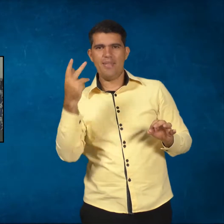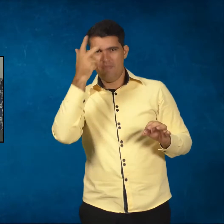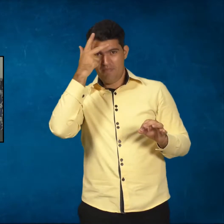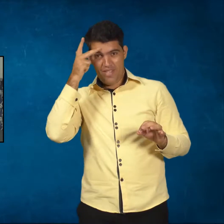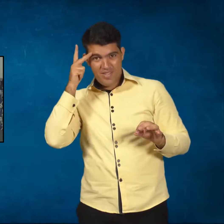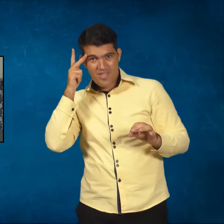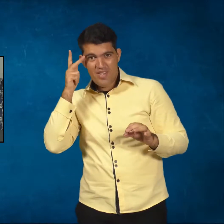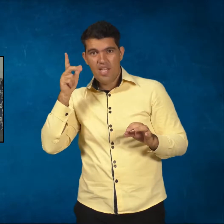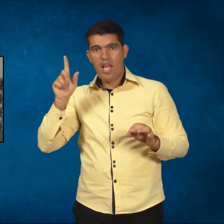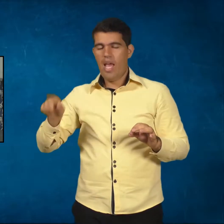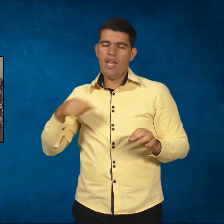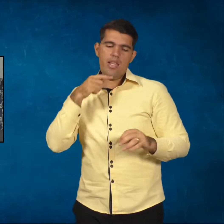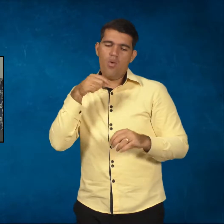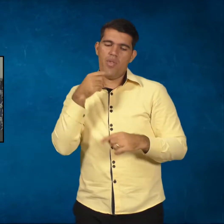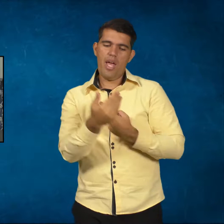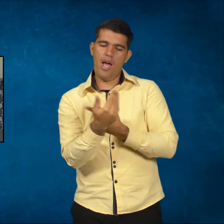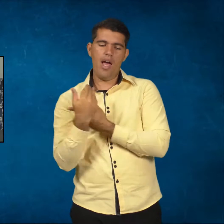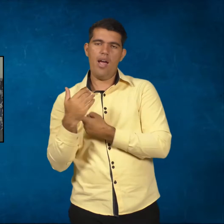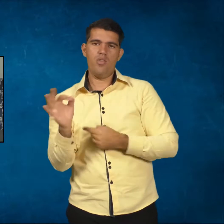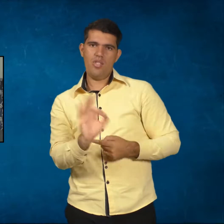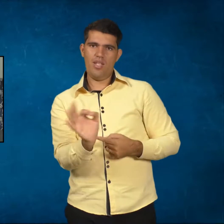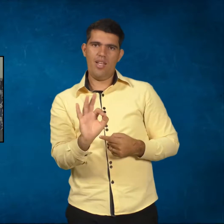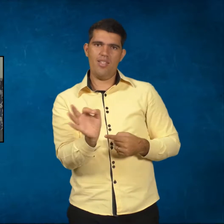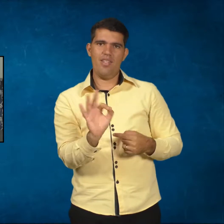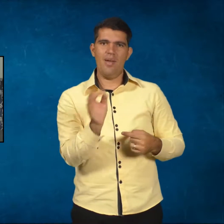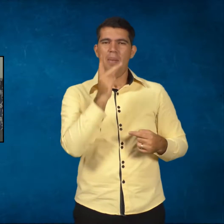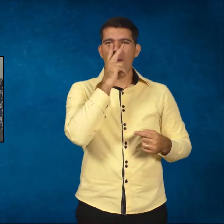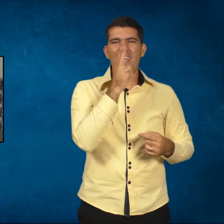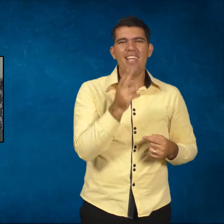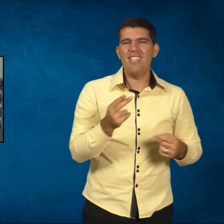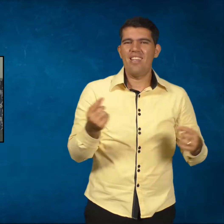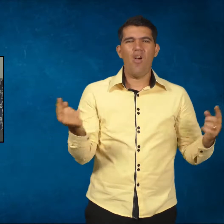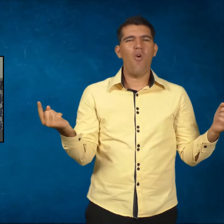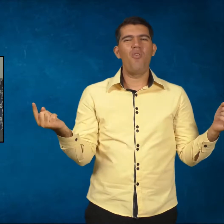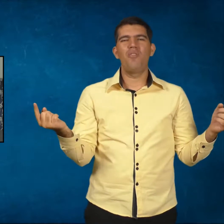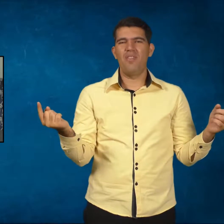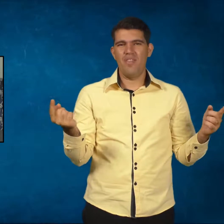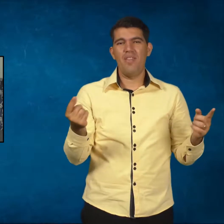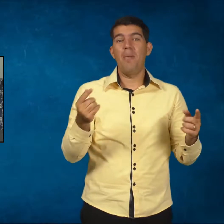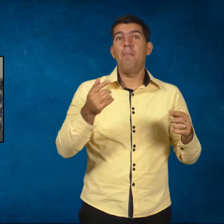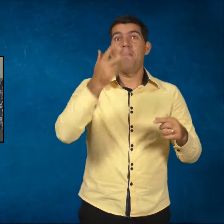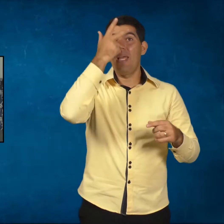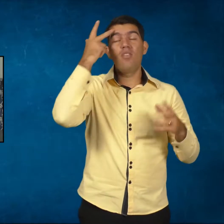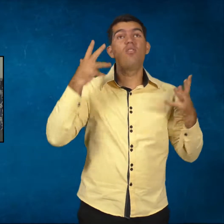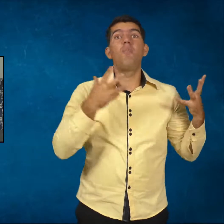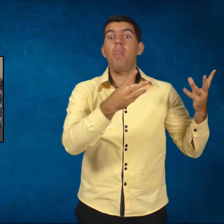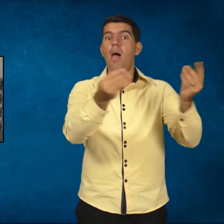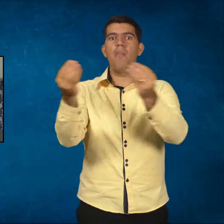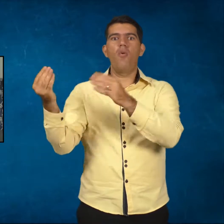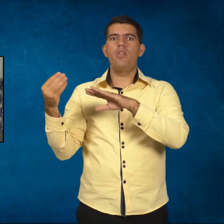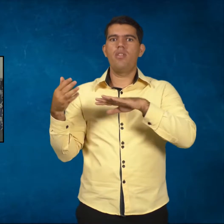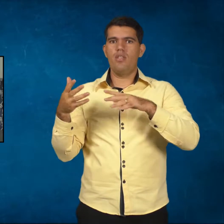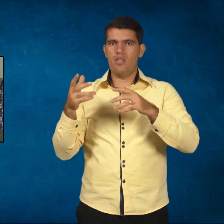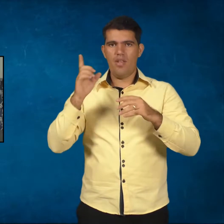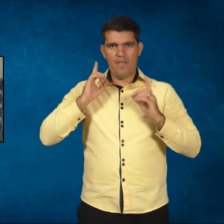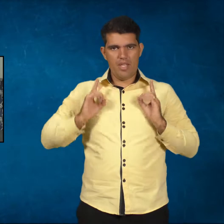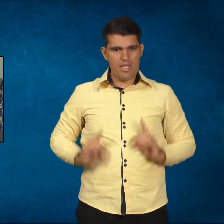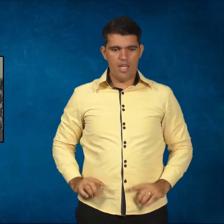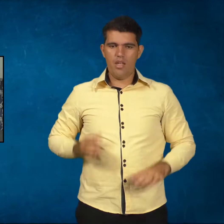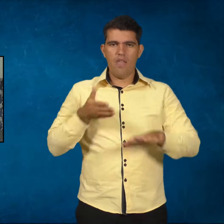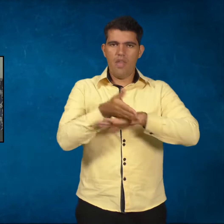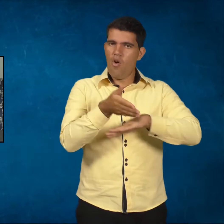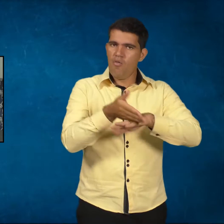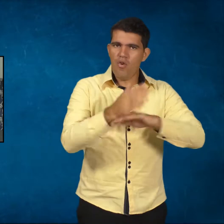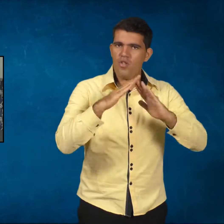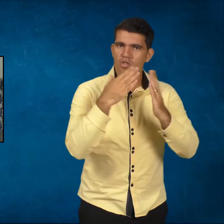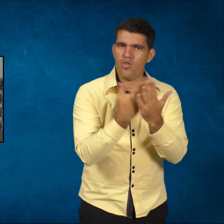Porém, pensando estatisticamente, a curva ainda está ao contrário. A maioria não está na escola comum. Tá? Esse é um mito ainda.